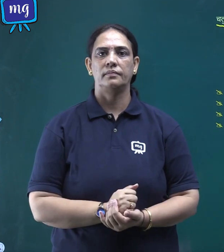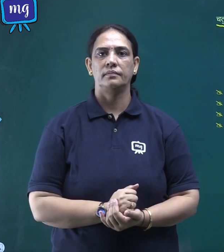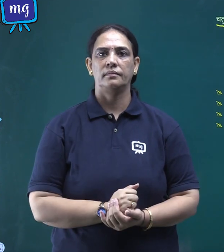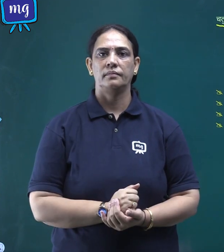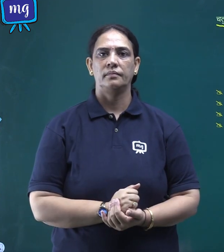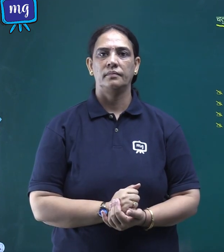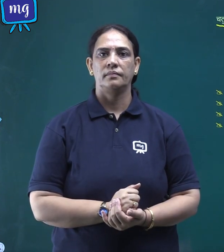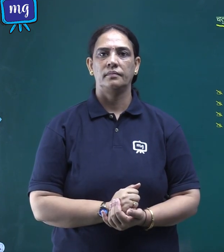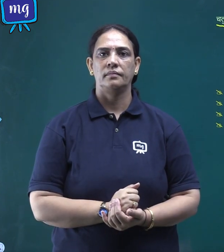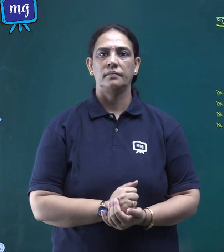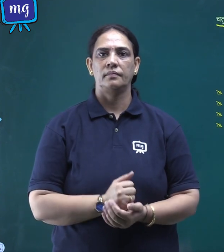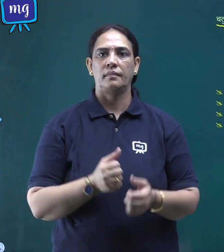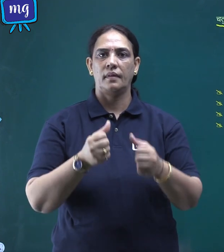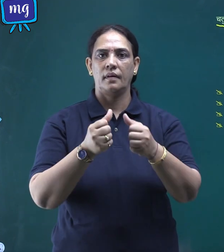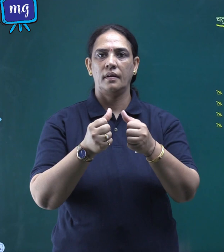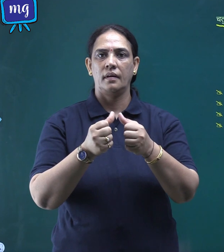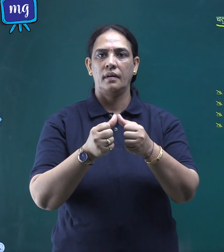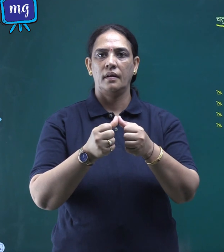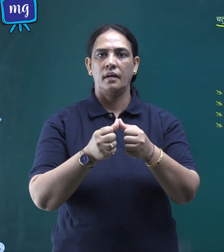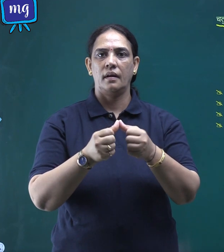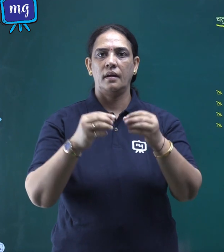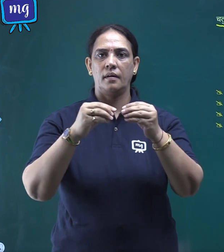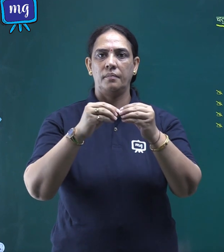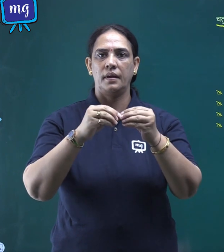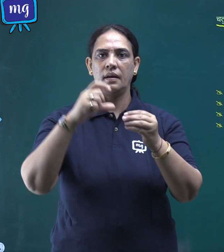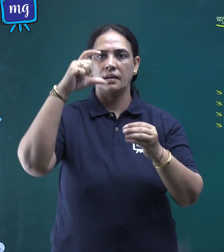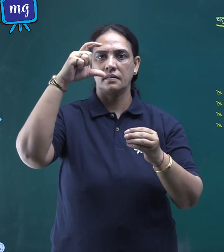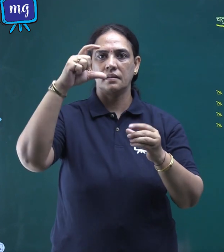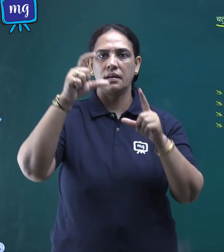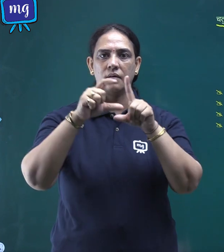ए बी सी डी